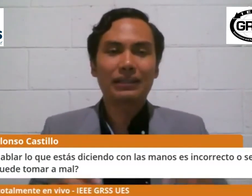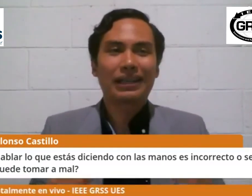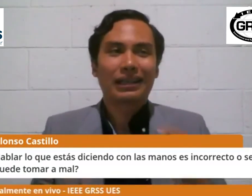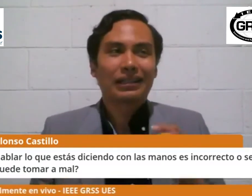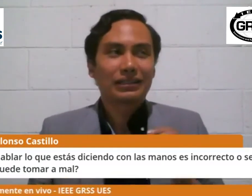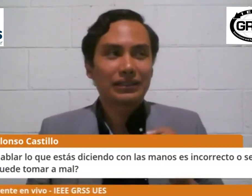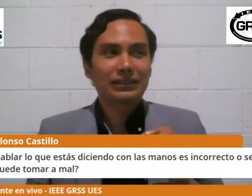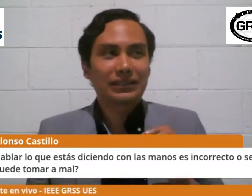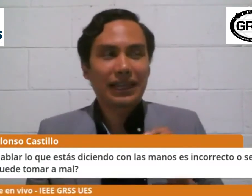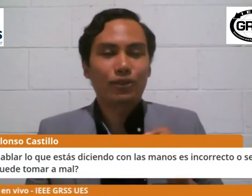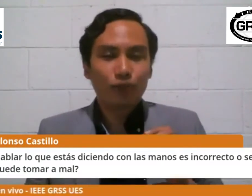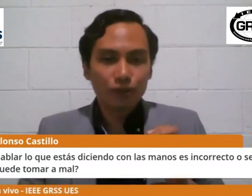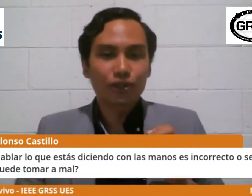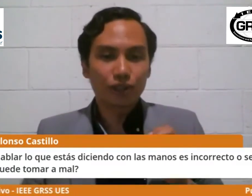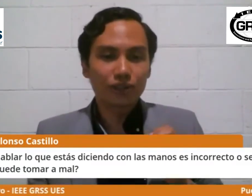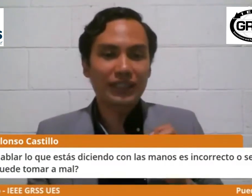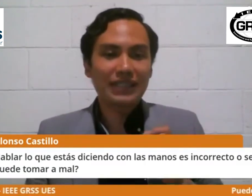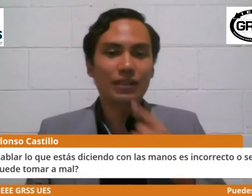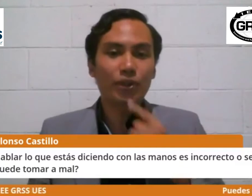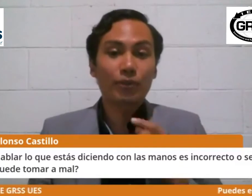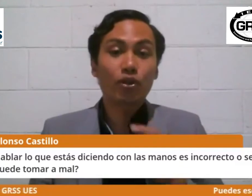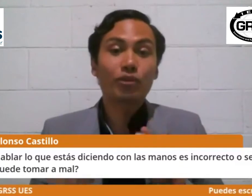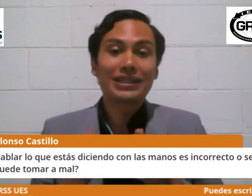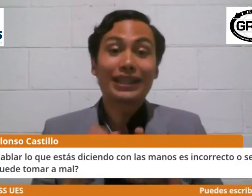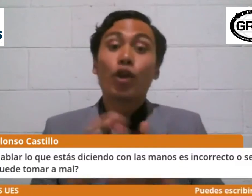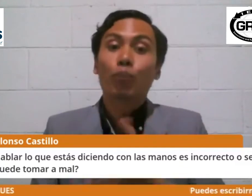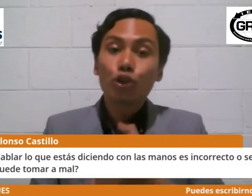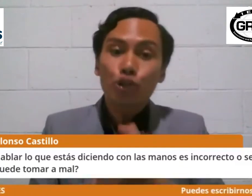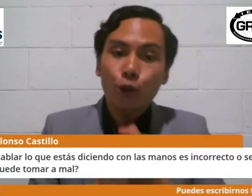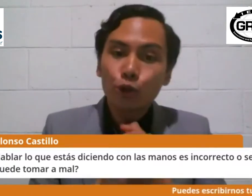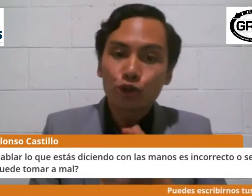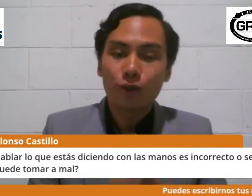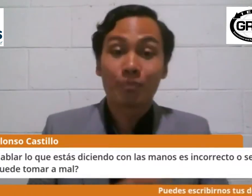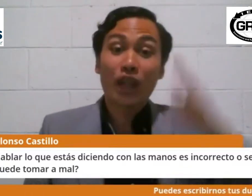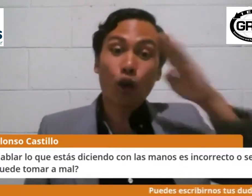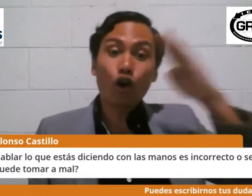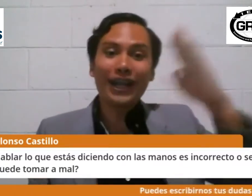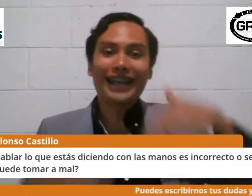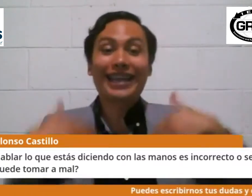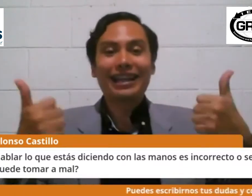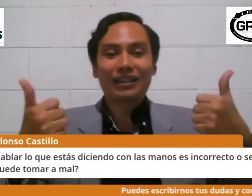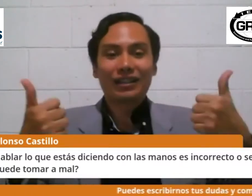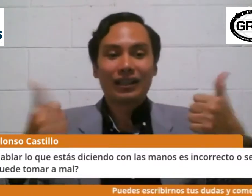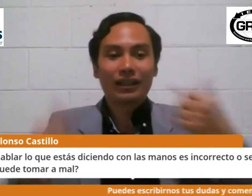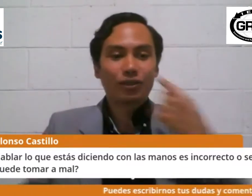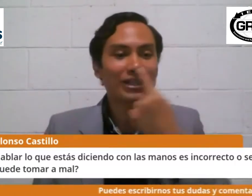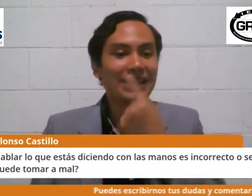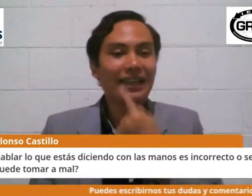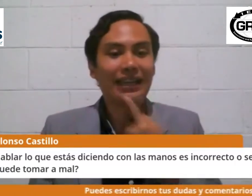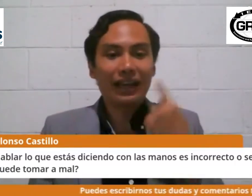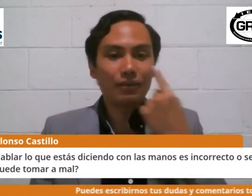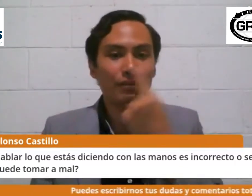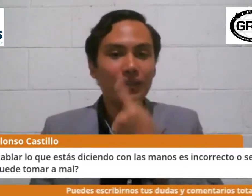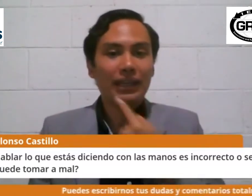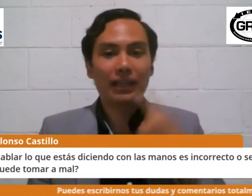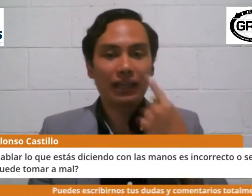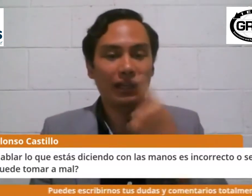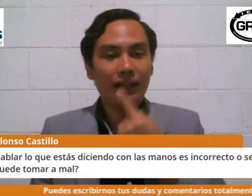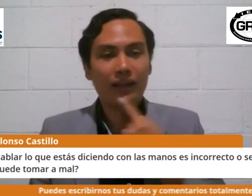repente, algunos sordos sí dicen, por ejemplo, como decir, mucho gusto, hola, ¿qué tal? Como exagerar